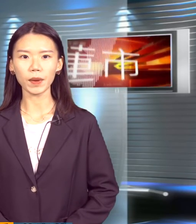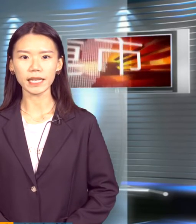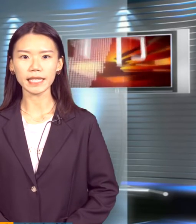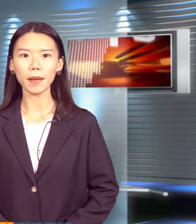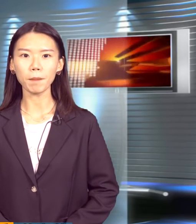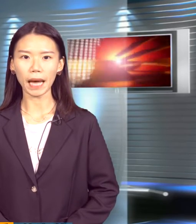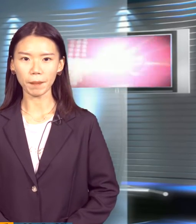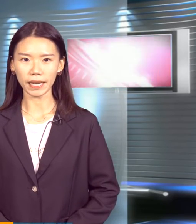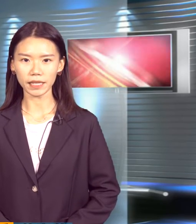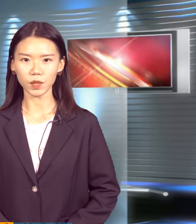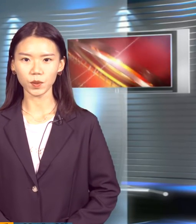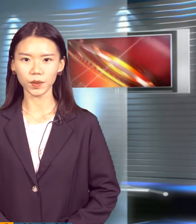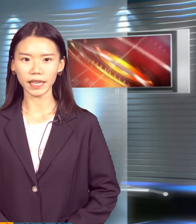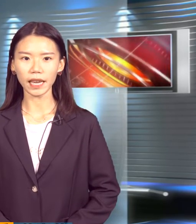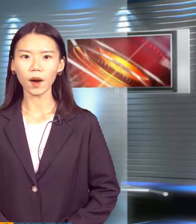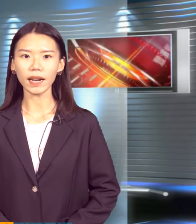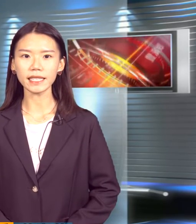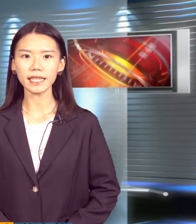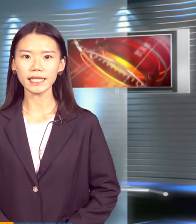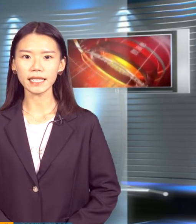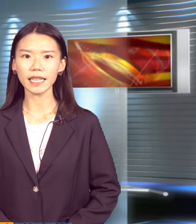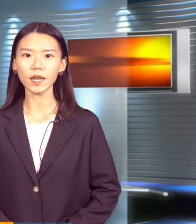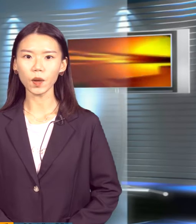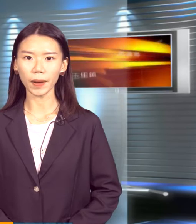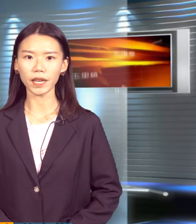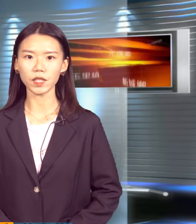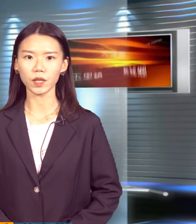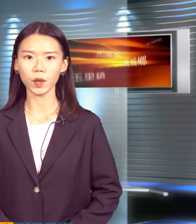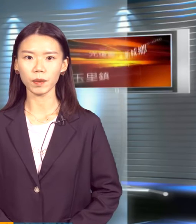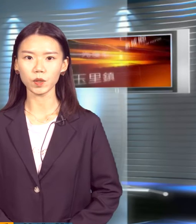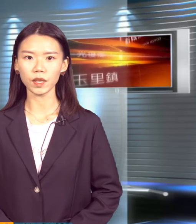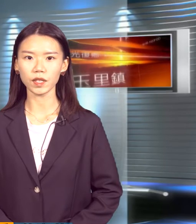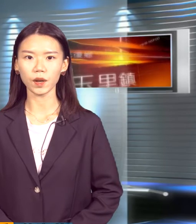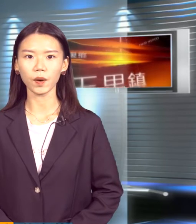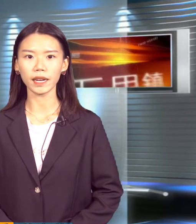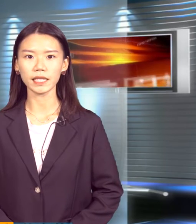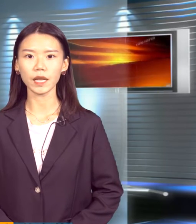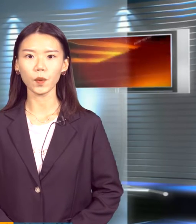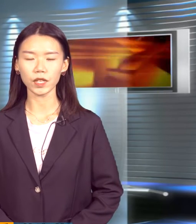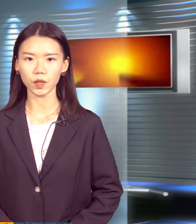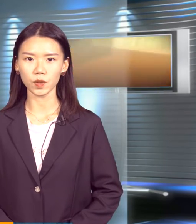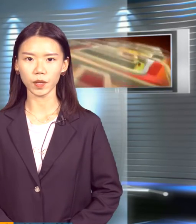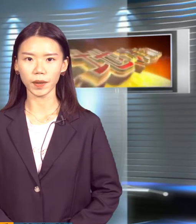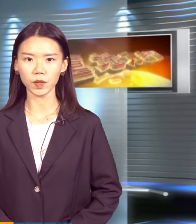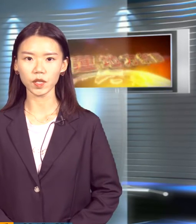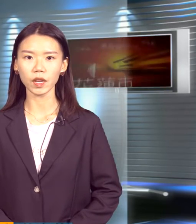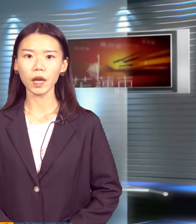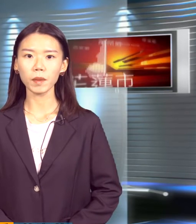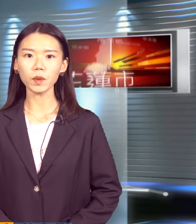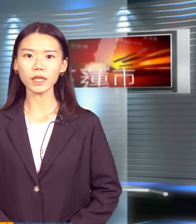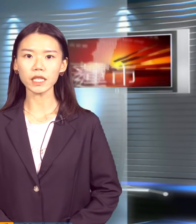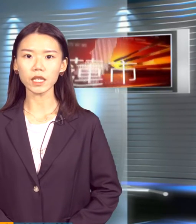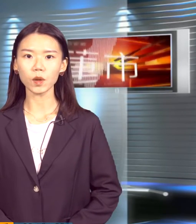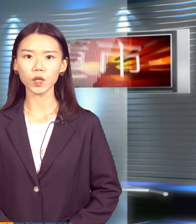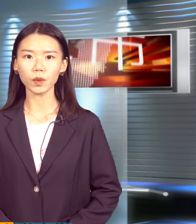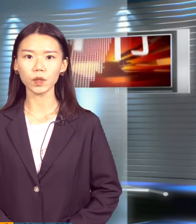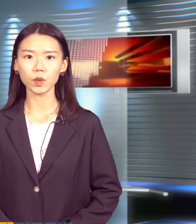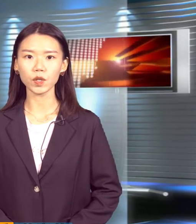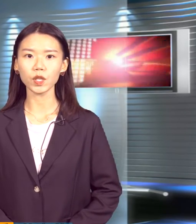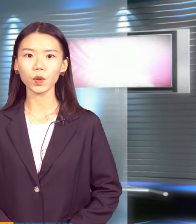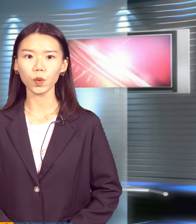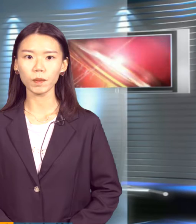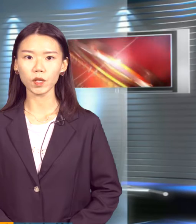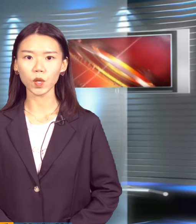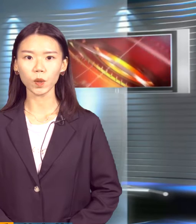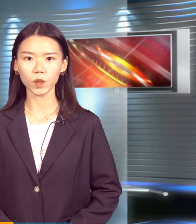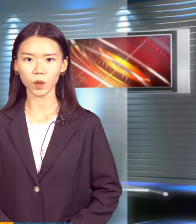增33875例，花莲县新增616名确诊。花莲县卫生局长表示，本土疫情有升温的